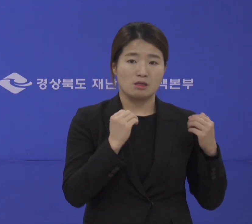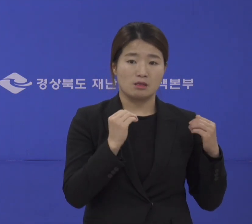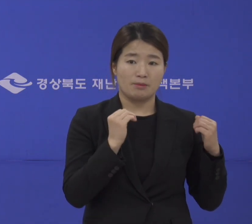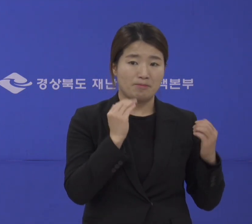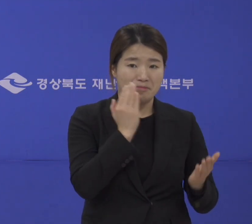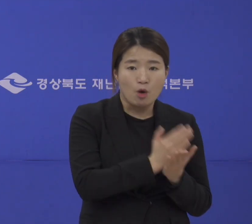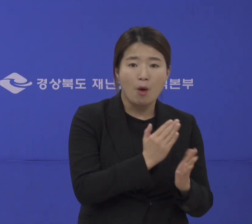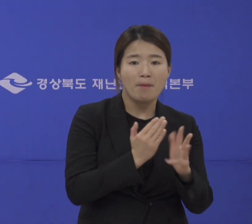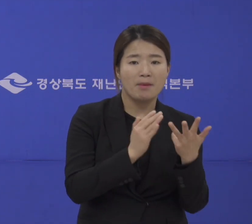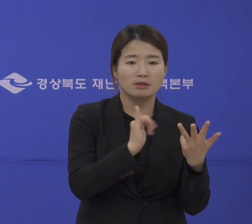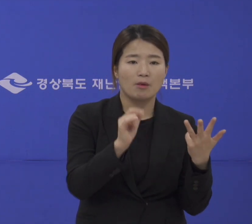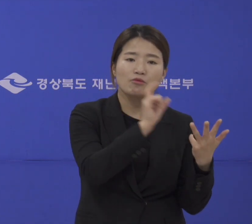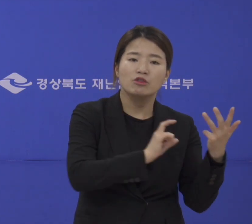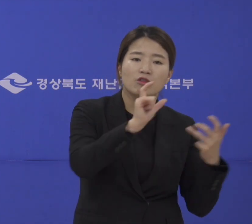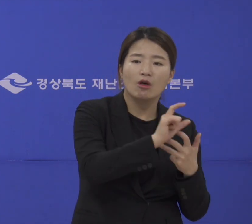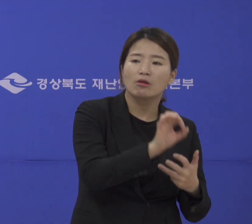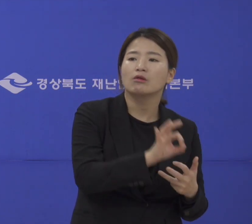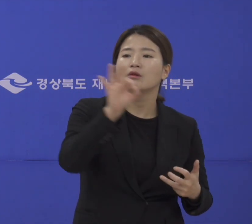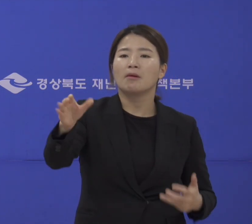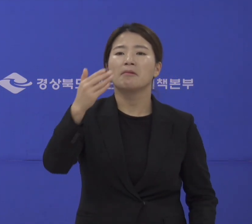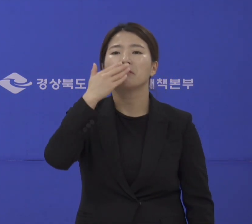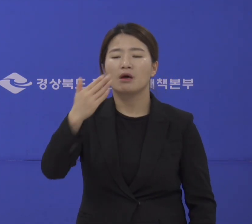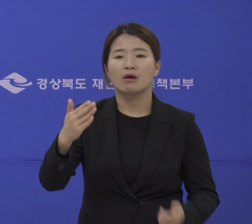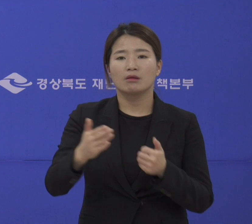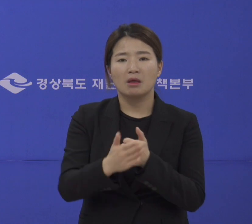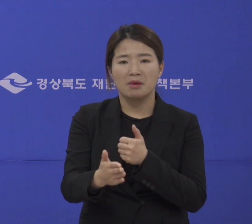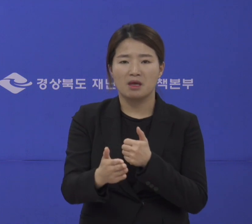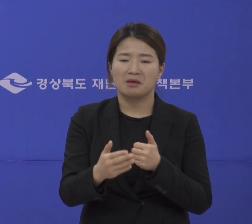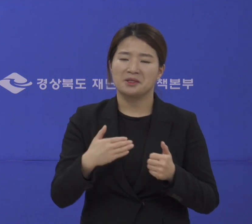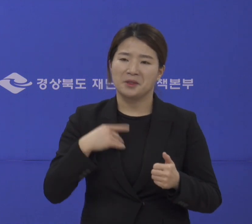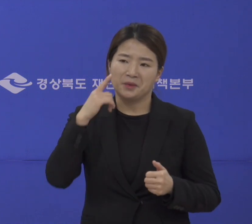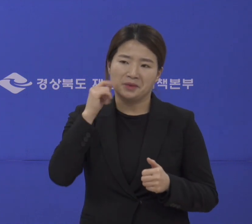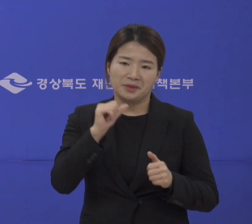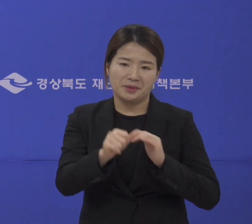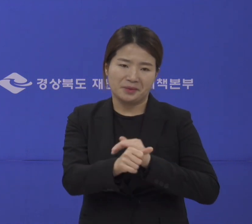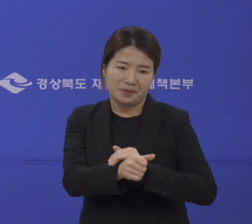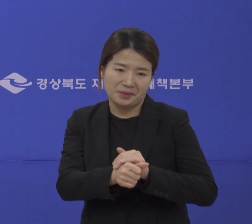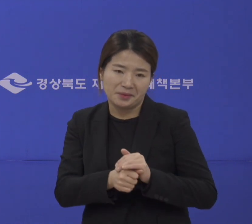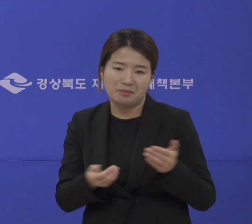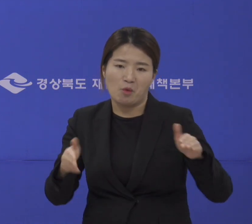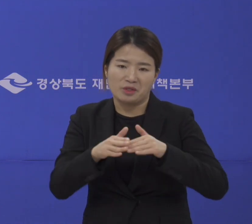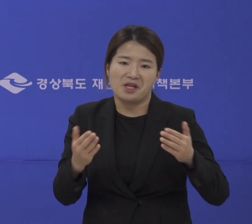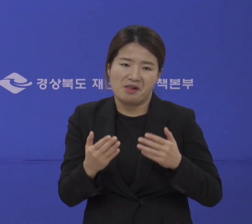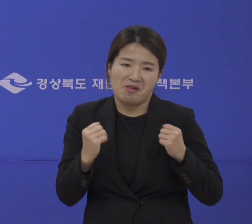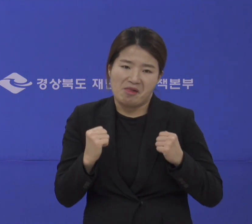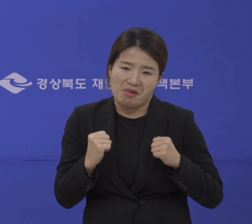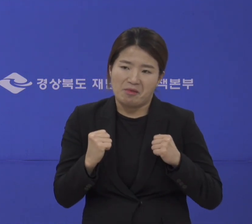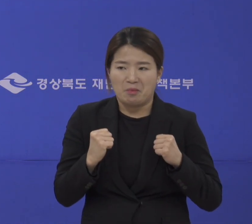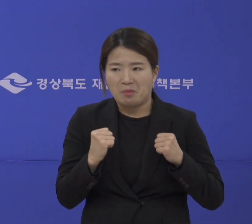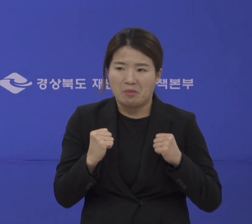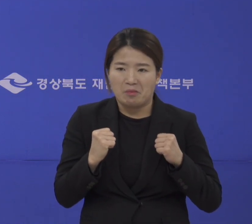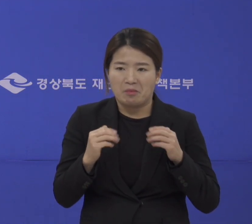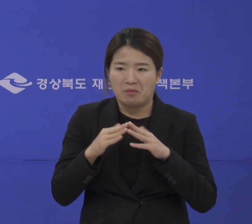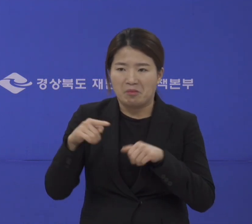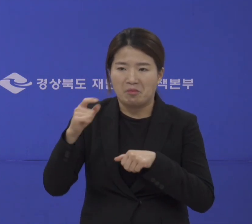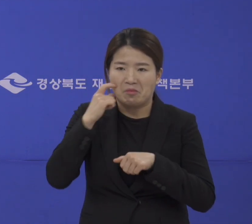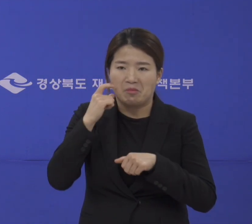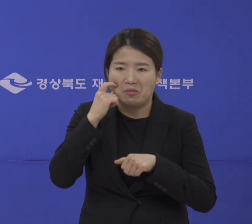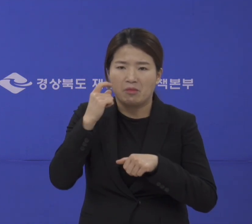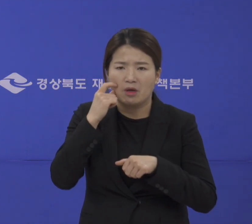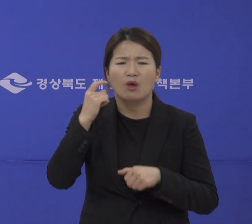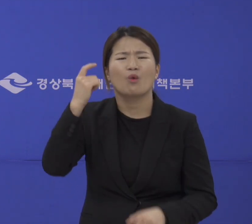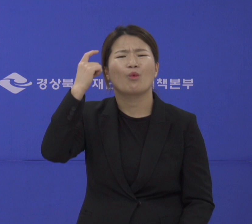때문에, 주저하지 마시고 해주셨으면 좋겠다. 왜이 말씀을 자꾸 드리느냐? 저한테 여러